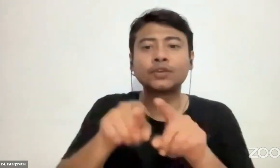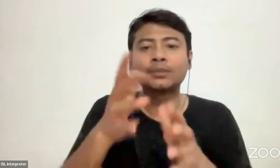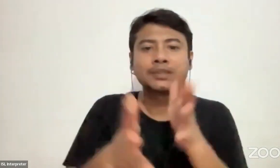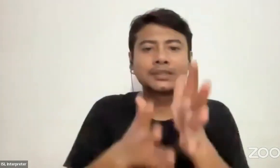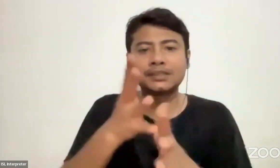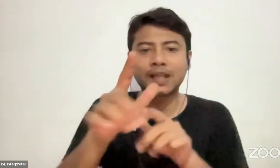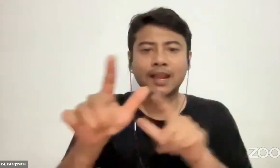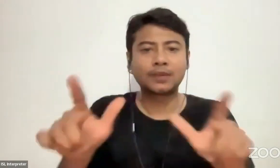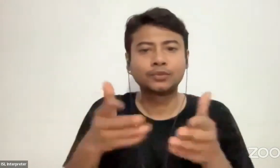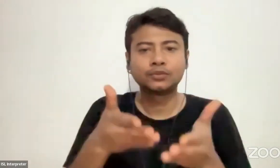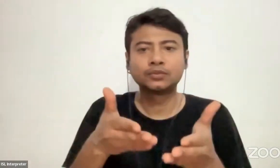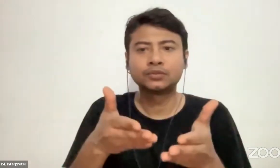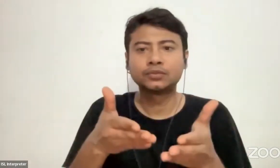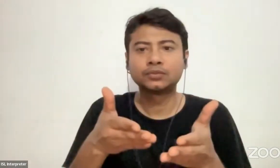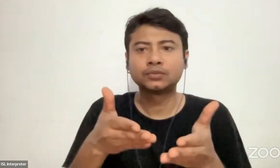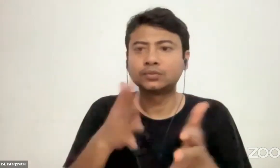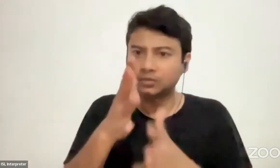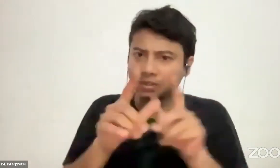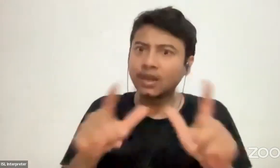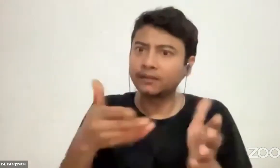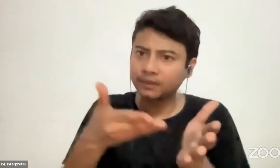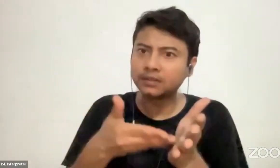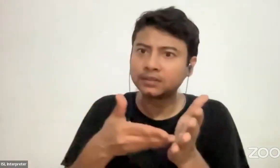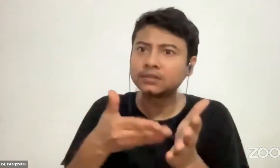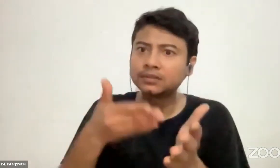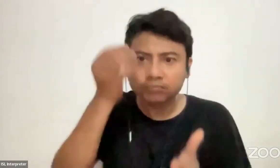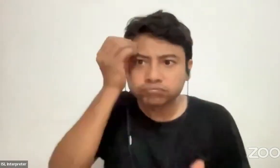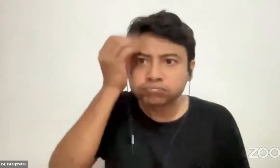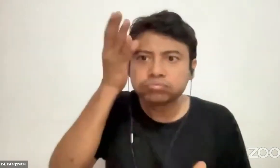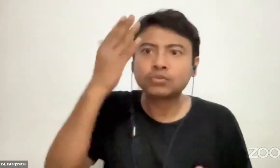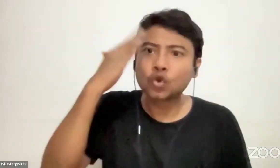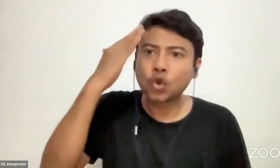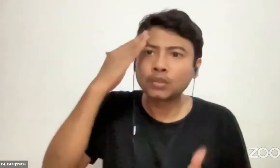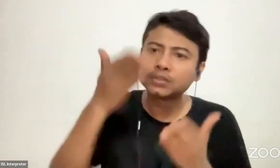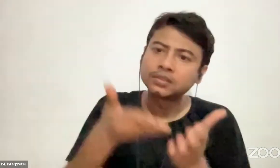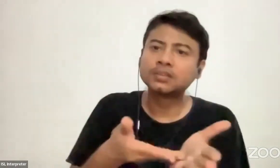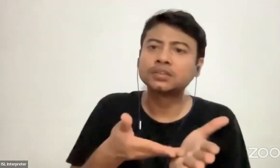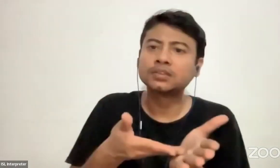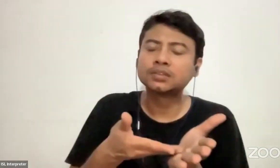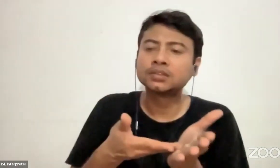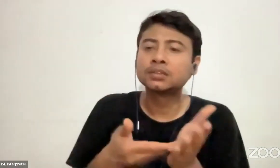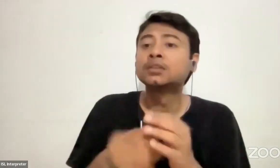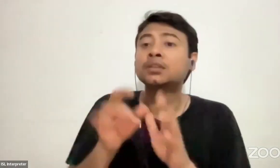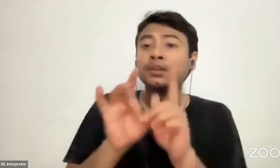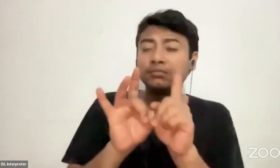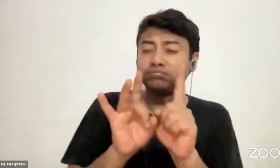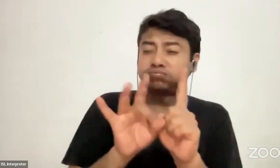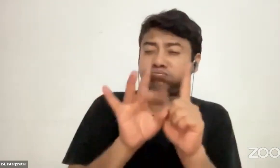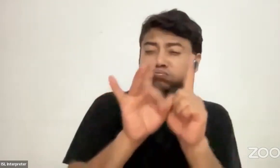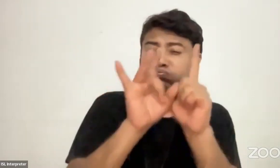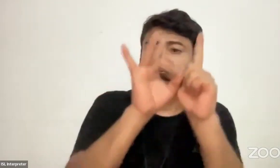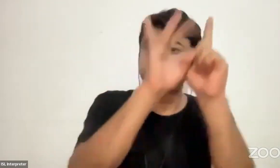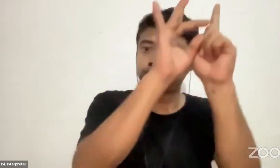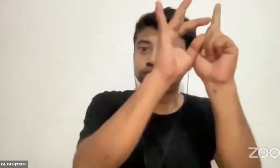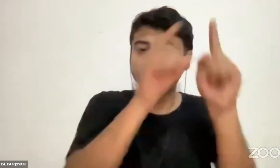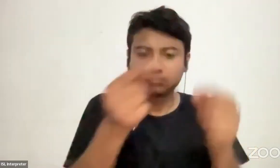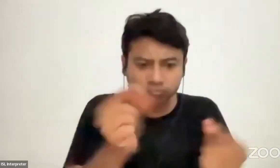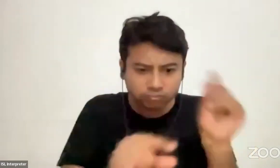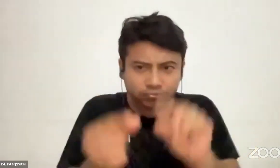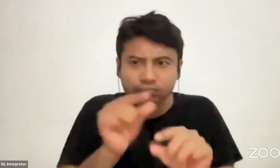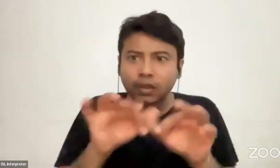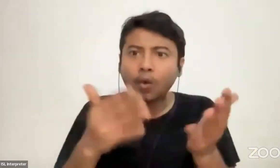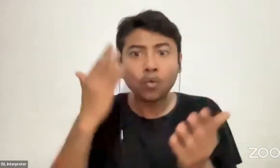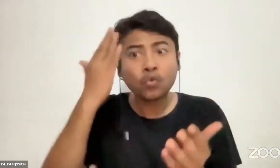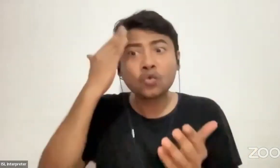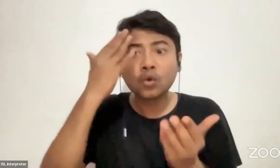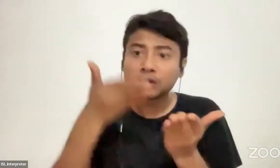ठीक है, और रॉकेट कैसे आसमान में जाता है वो भी एक नॉलेज है, सड़क कैसे